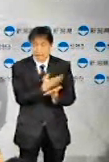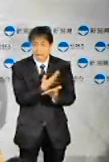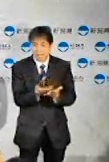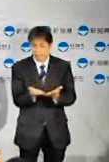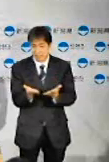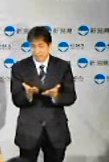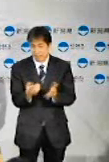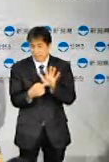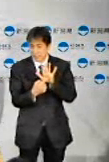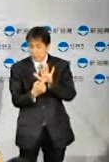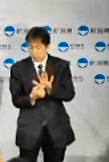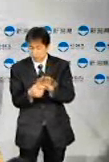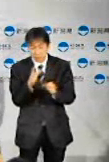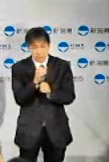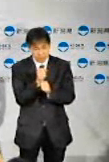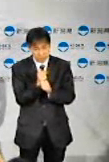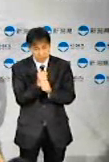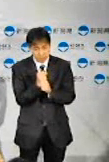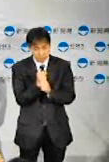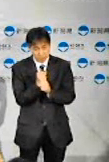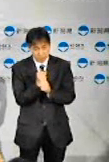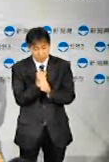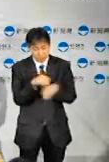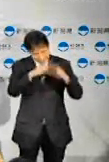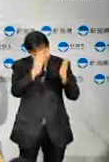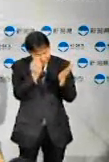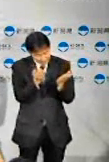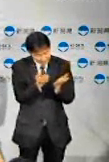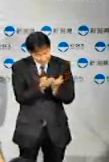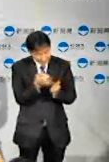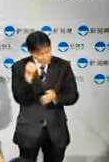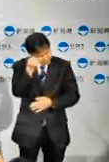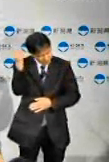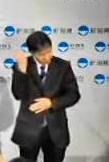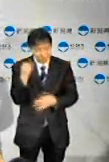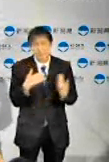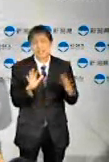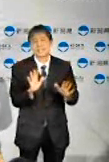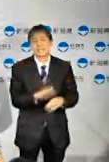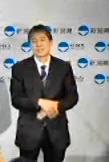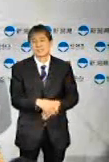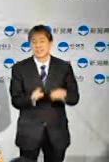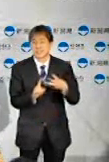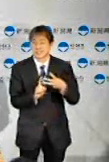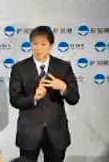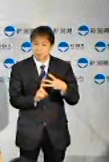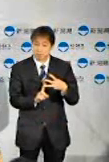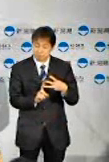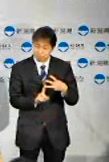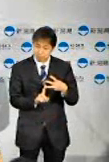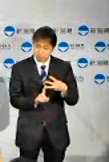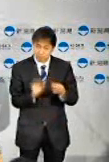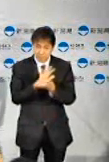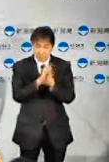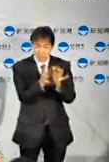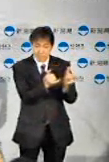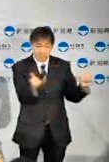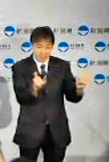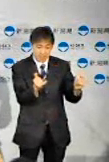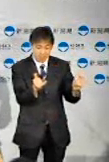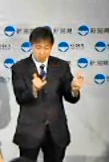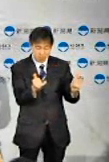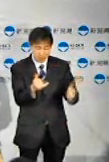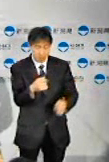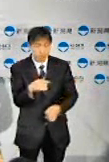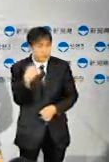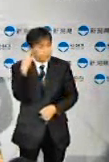示す時期ということですか。これ全く今イメージはありません。それから県民の意思を確認